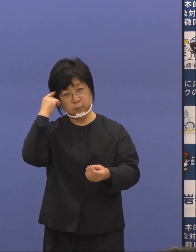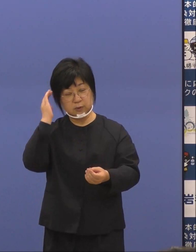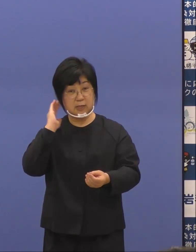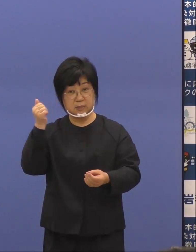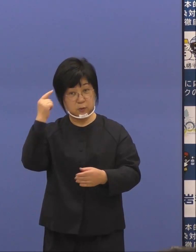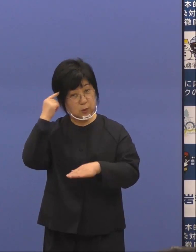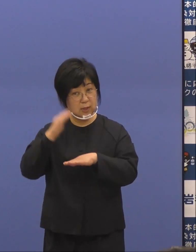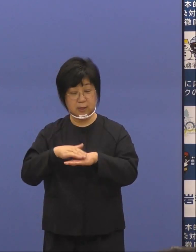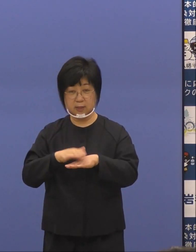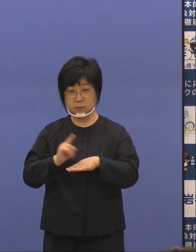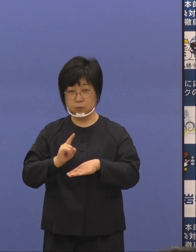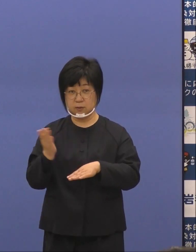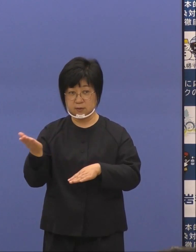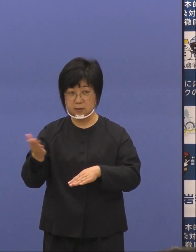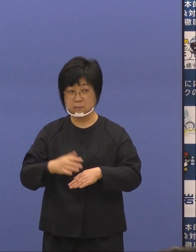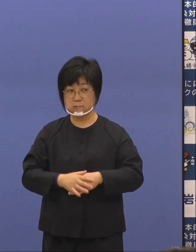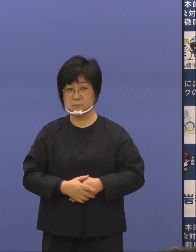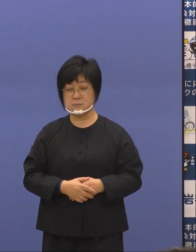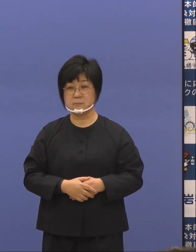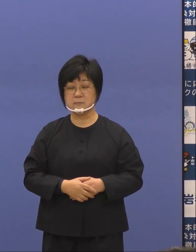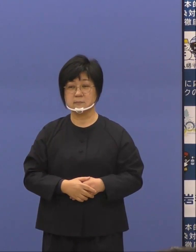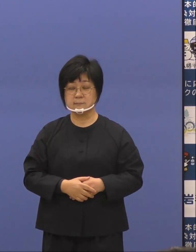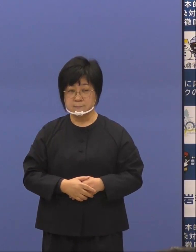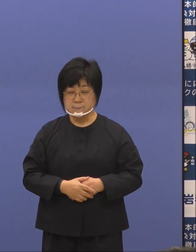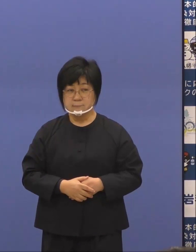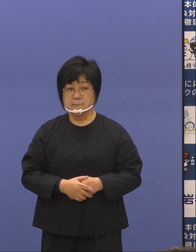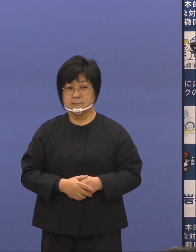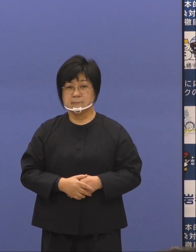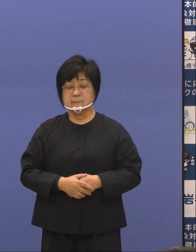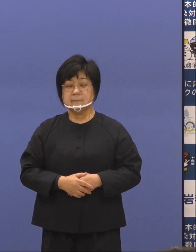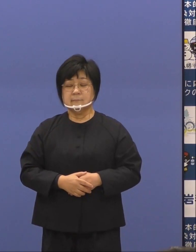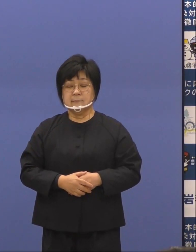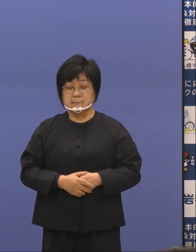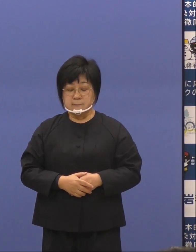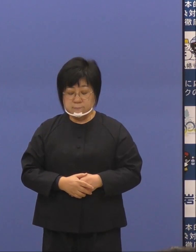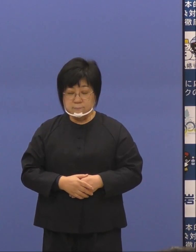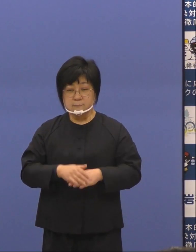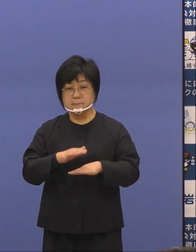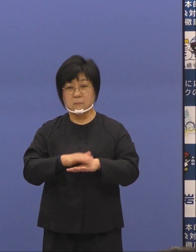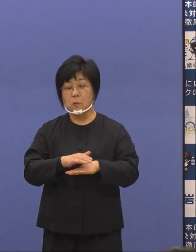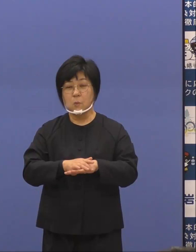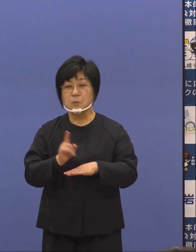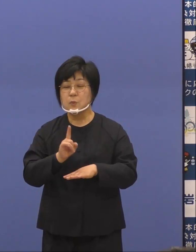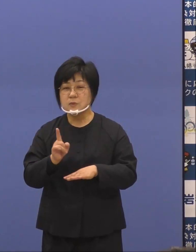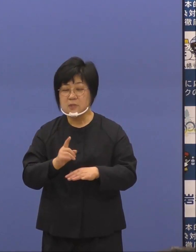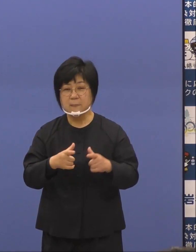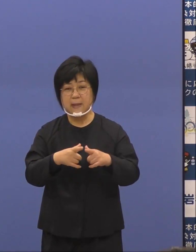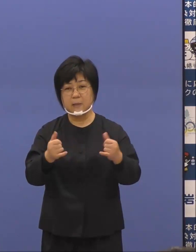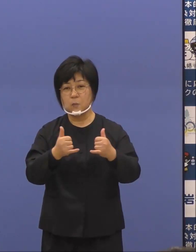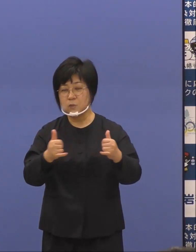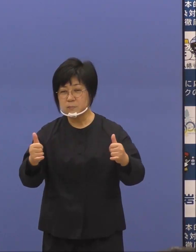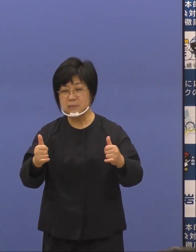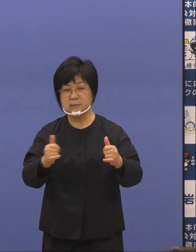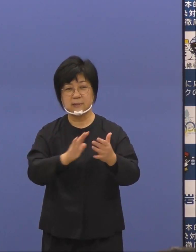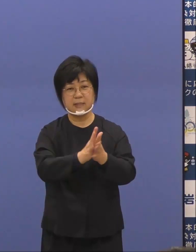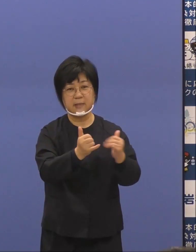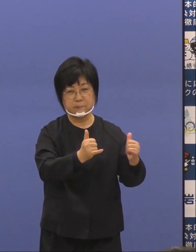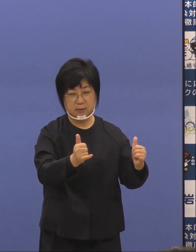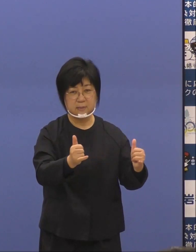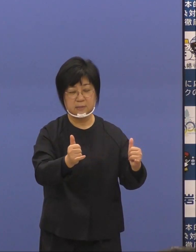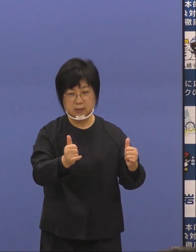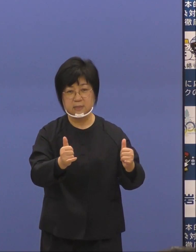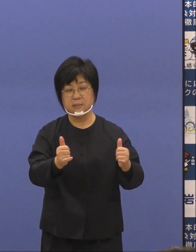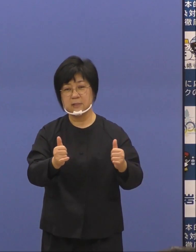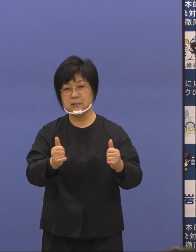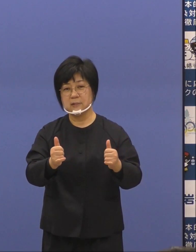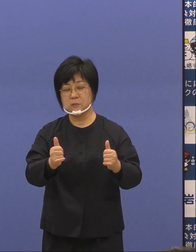そこはまさにどうすれば国民県民に自由に参加してもらえる